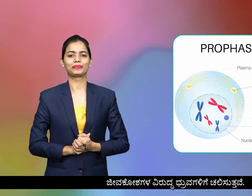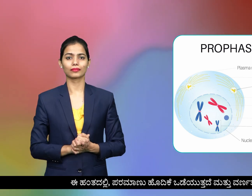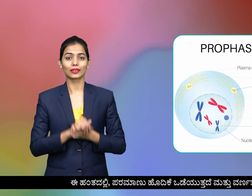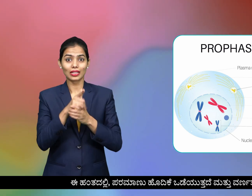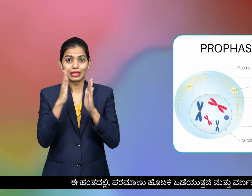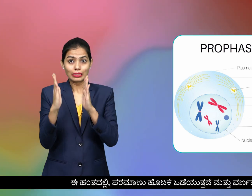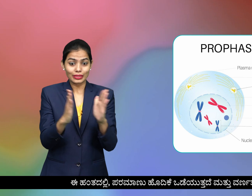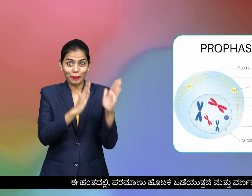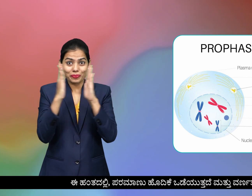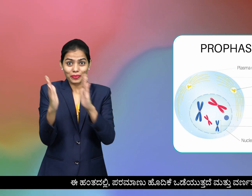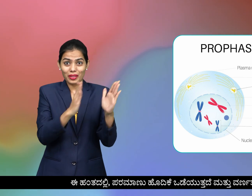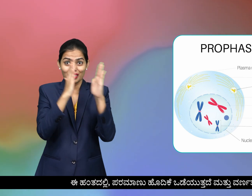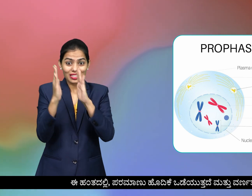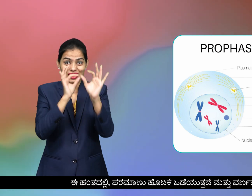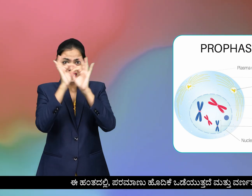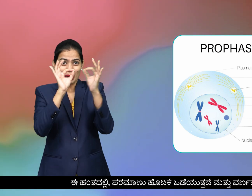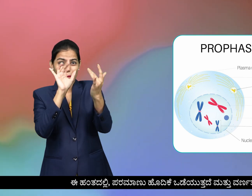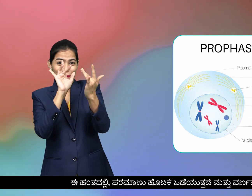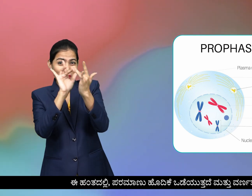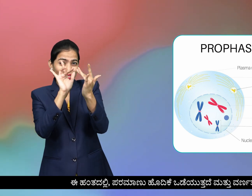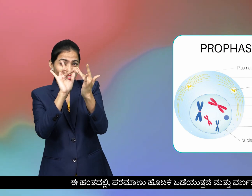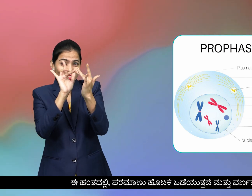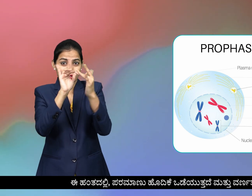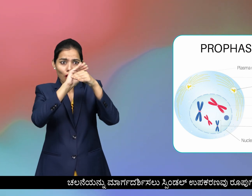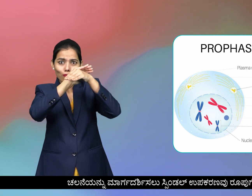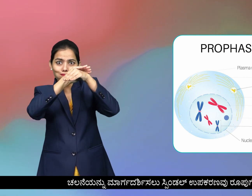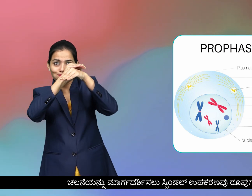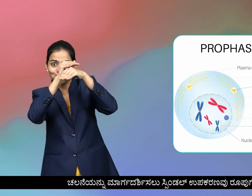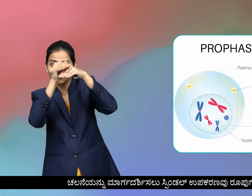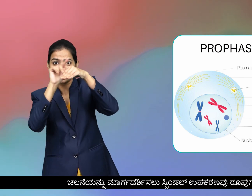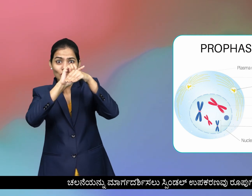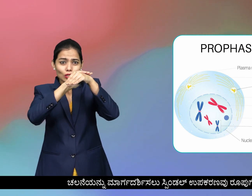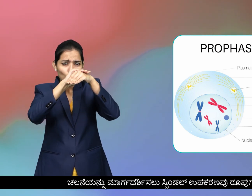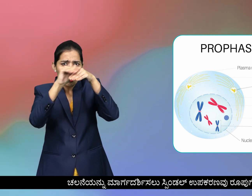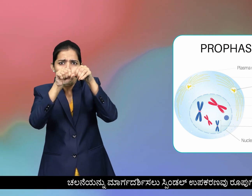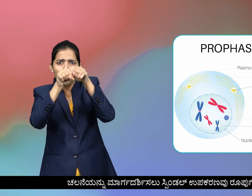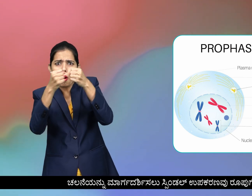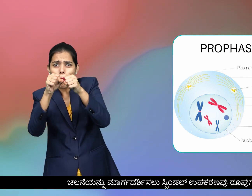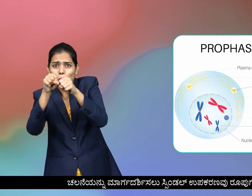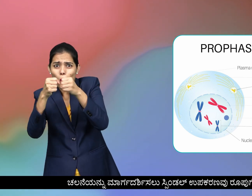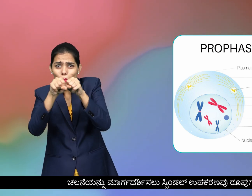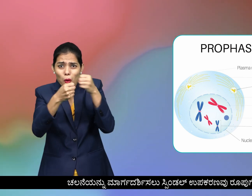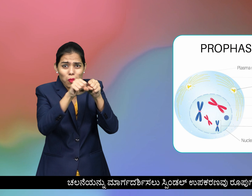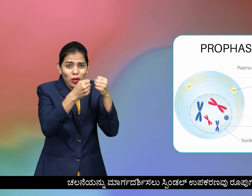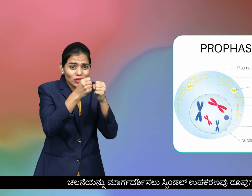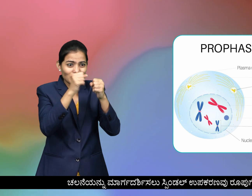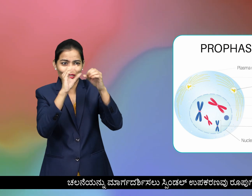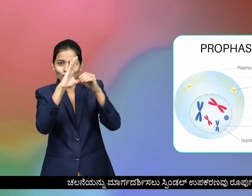ಈ ಹಂತದಲ್ಲಿ ಪರಮಾಣು ಹೊದಿಕೆ ಒಡೆಯುತ್ತದೆ ಮತ್ತು ವರ್ಣತಂತುಗಳ ಚಲನೆಯನ್ನ ಮಾರ್ಗದರ್ಶಿಸಲು ಸ್ಪಿಂಡಲ್ ಉಪಕರಣವು ರೂಪುಗೊಳ್ಳುತ್ತದೆ.